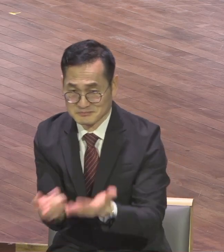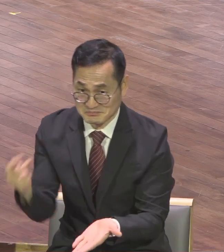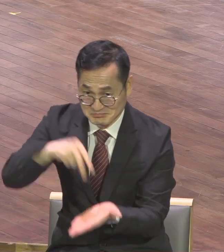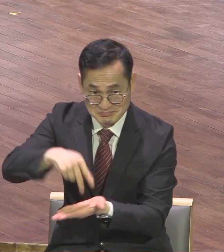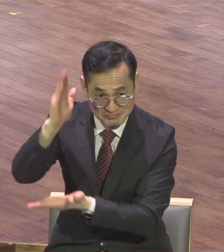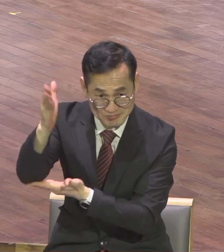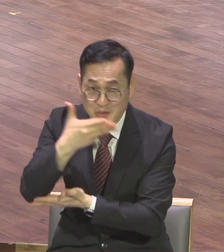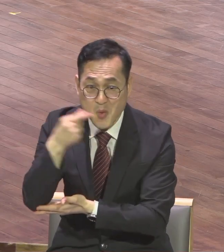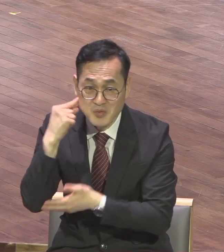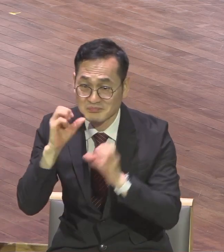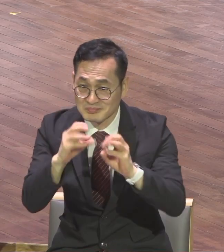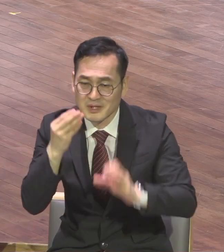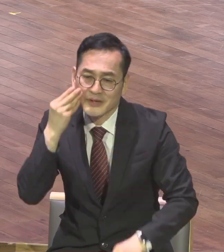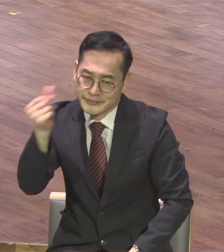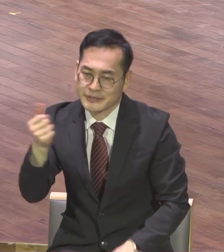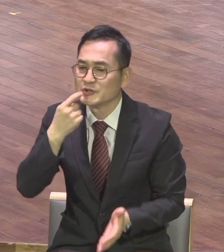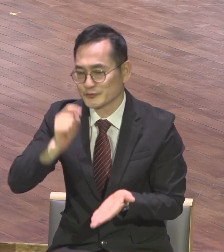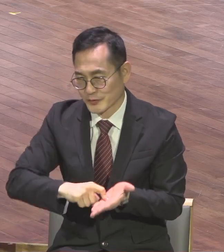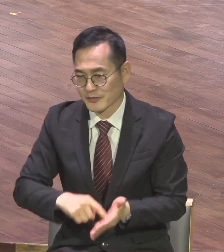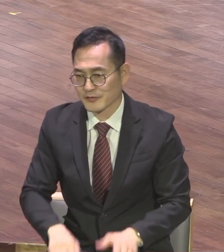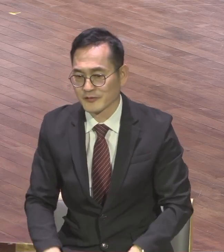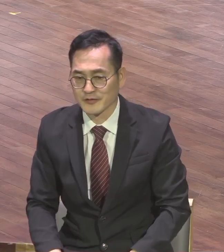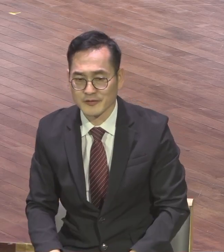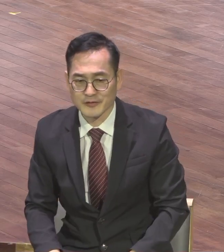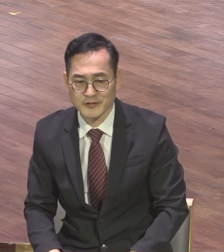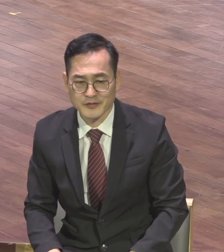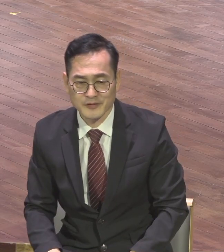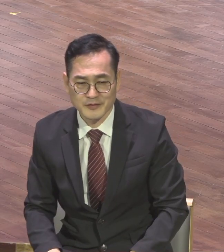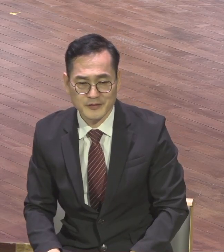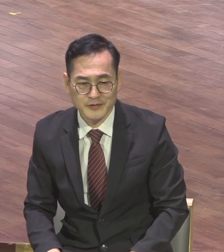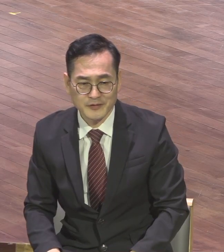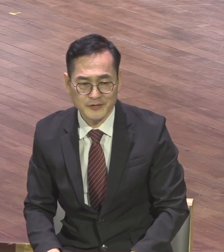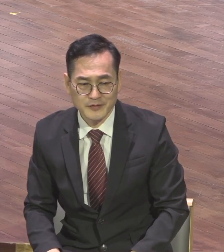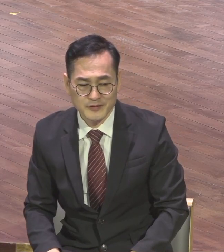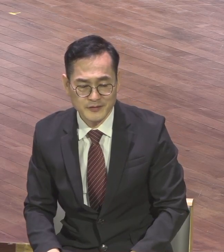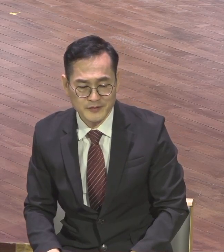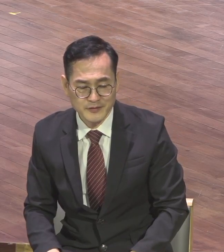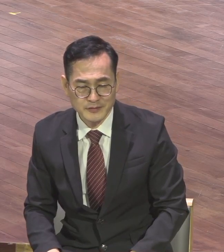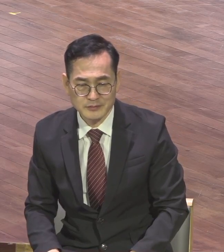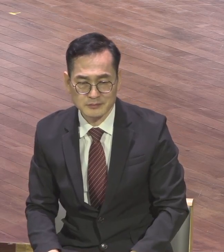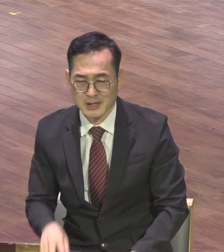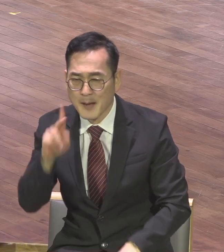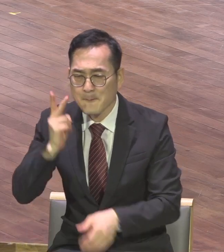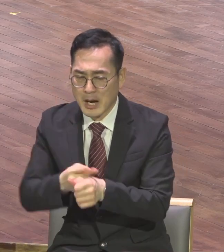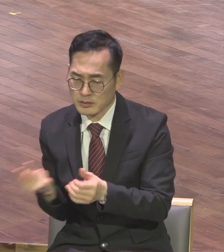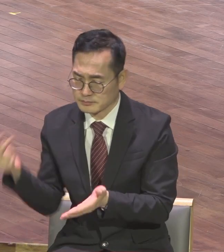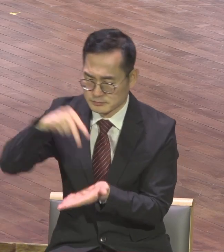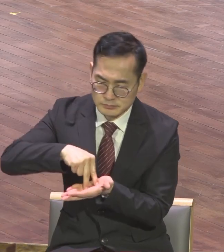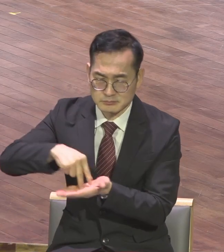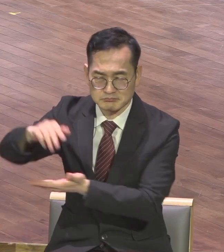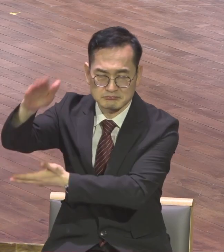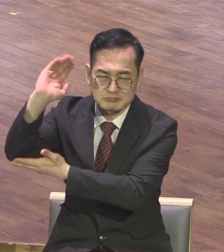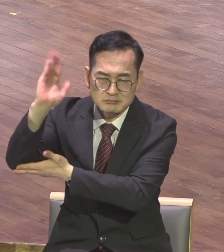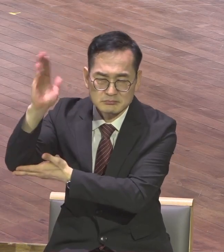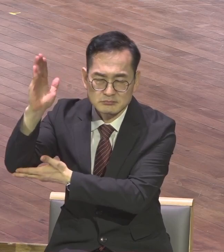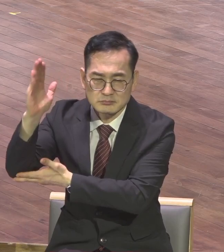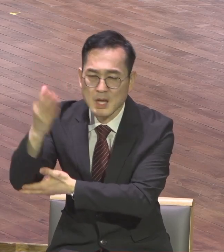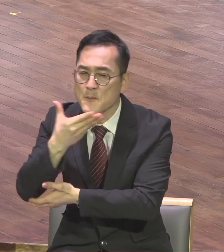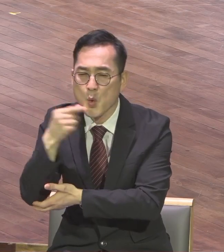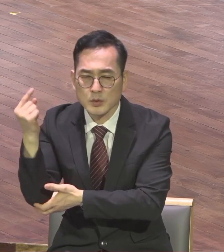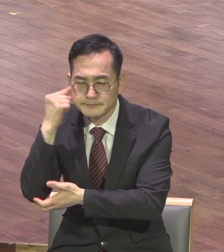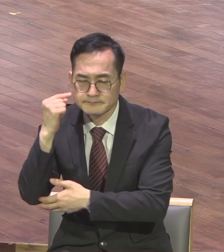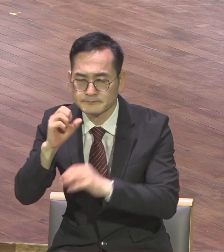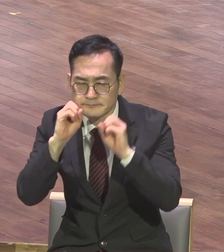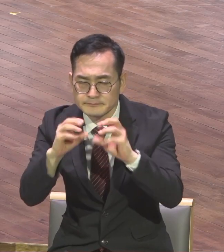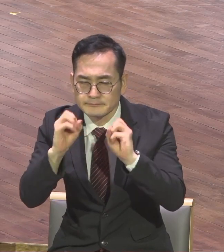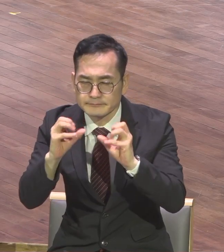곳이었어요. 그리고 중요한 것이 이 현장에서 바울이 정확한 복음 메시지를